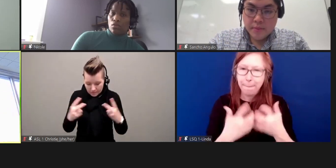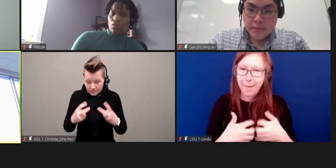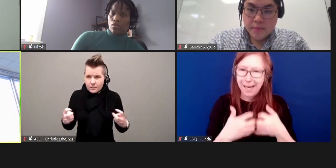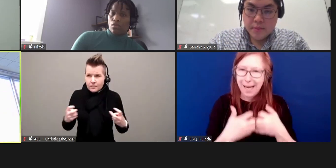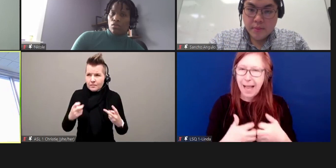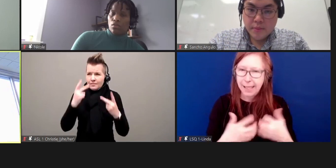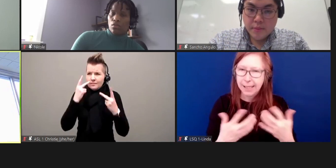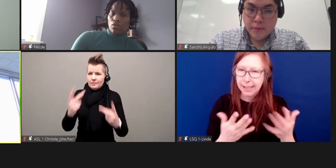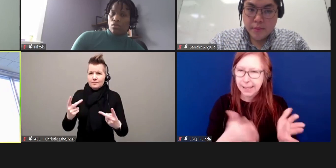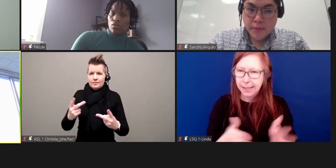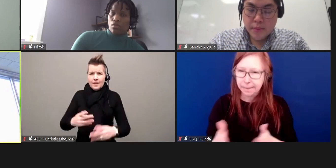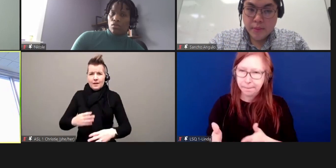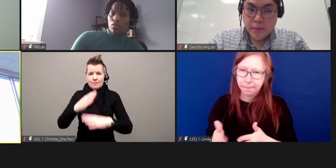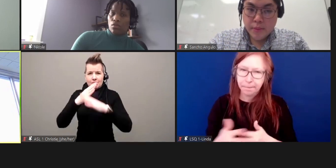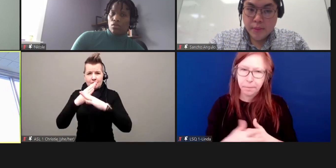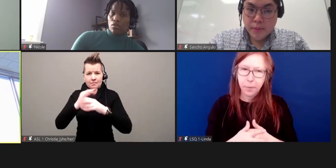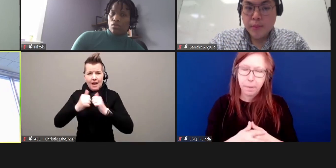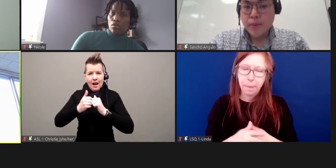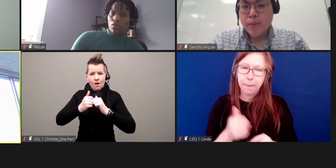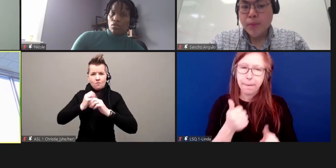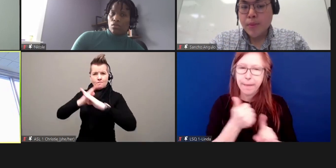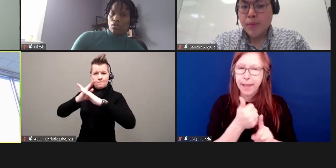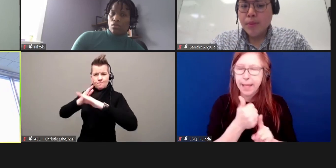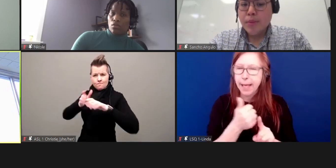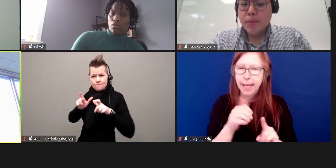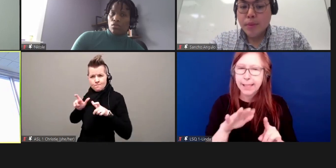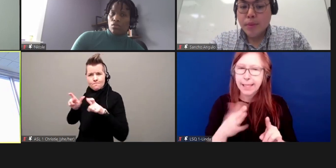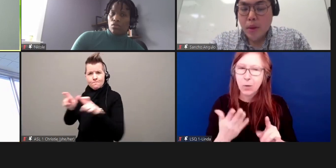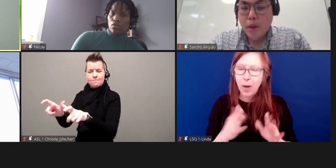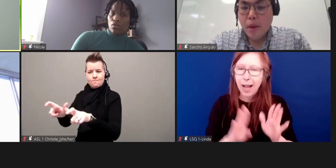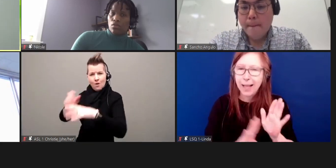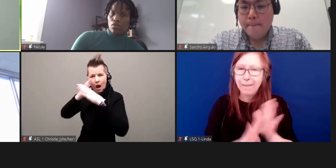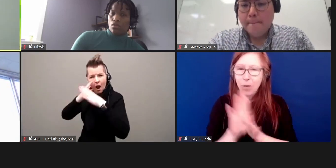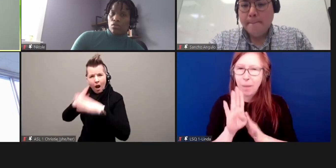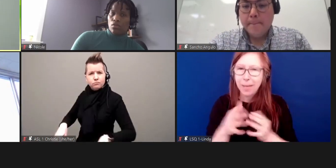Qu'avez-vous développé comme capacité pour